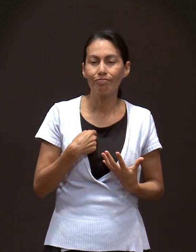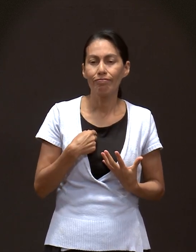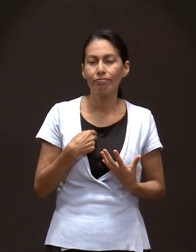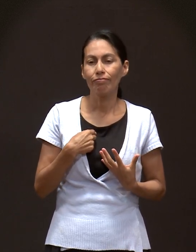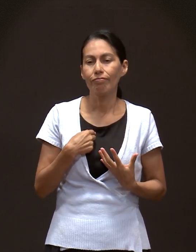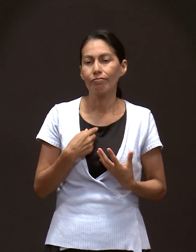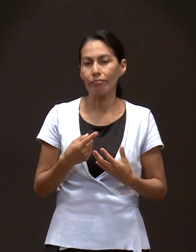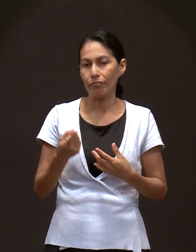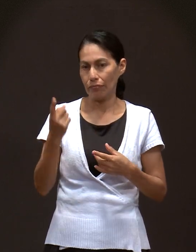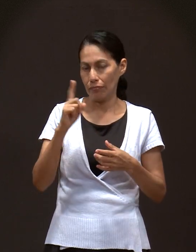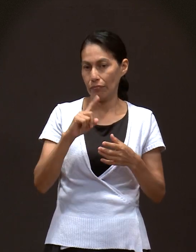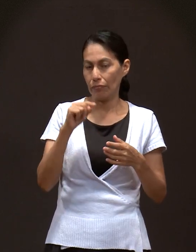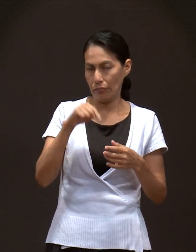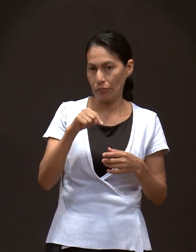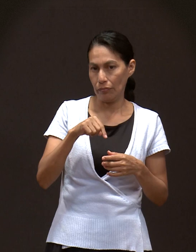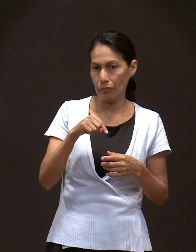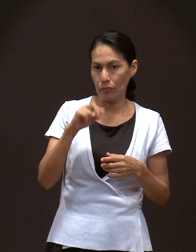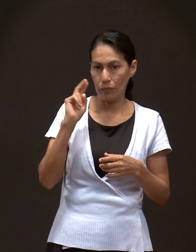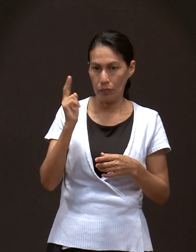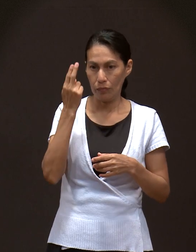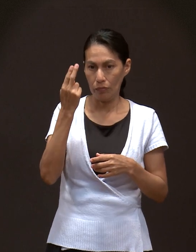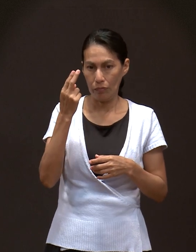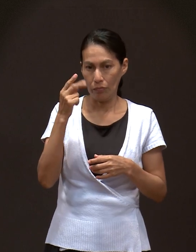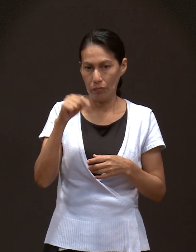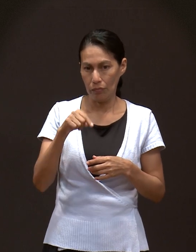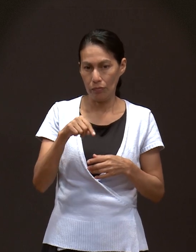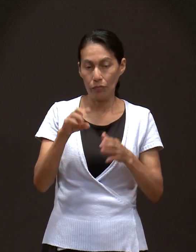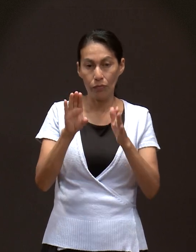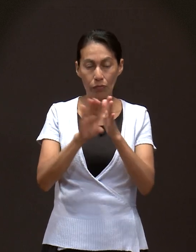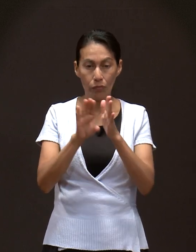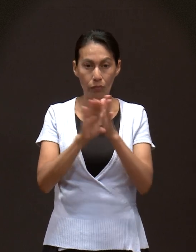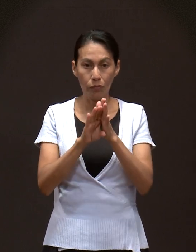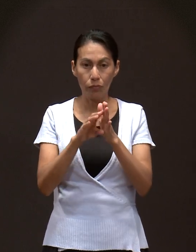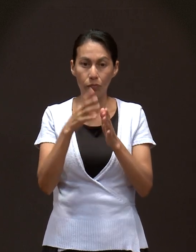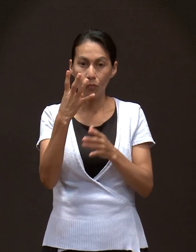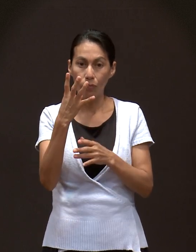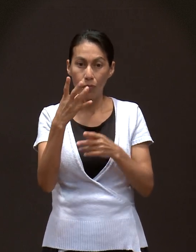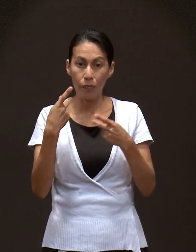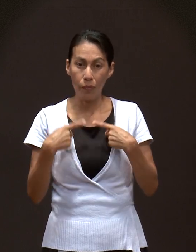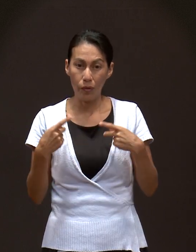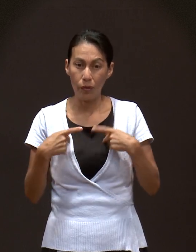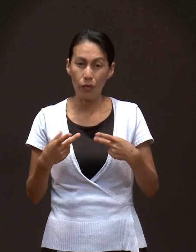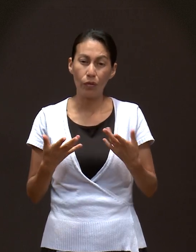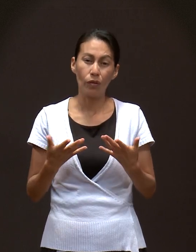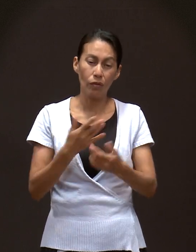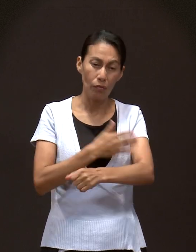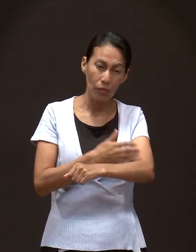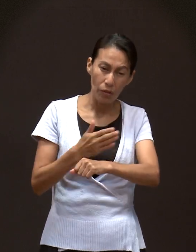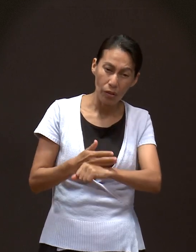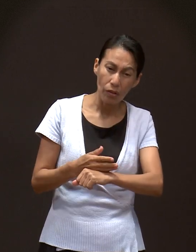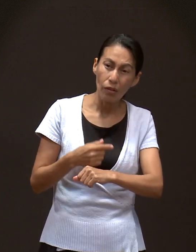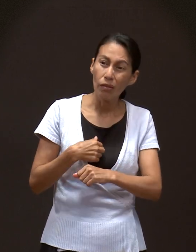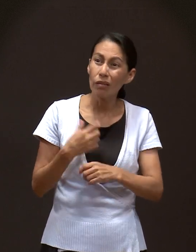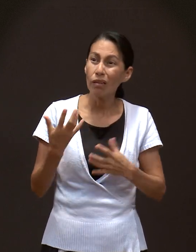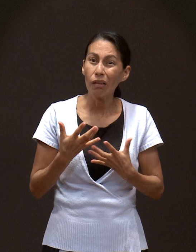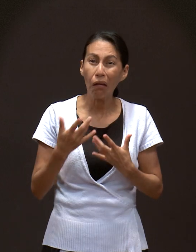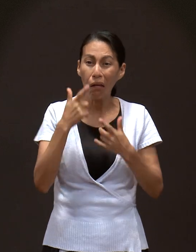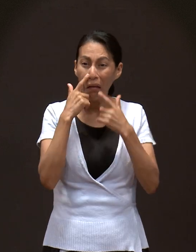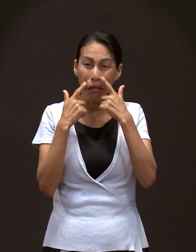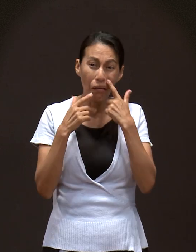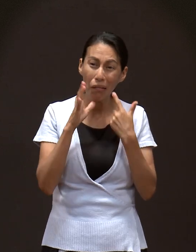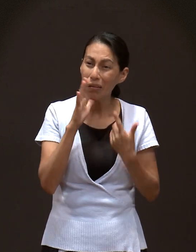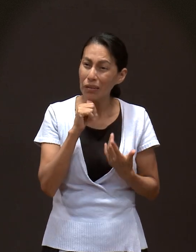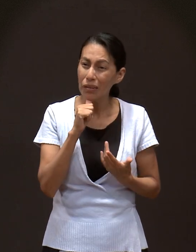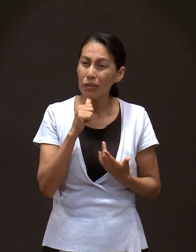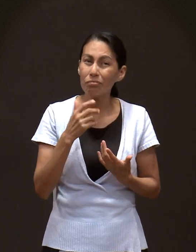como le había comentado, yo soy interna. Entonces, habíamos cuatro en el cuarto. Y no podía desahogarme a gusto. Entonces, yo dije, ¿qué